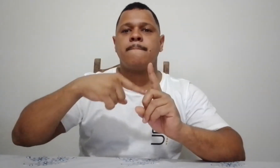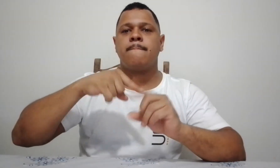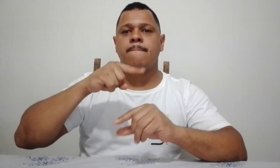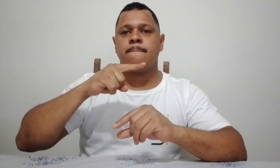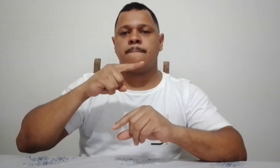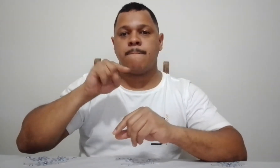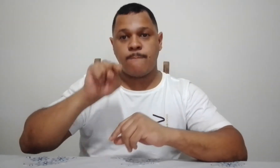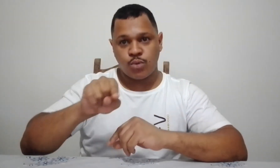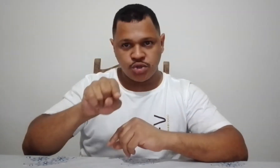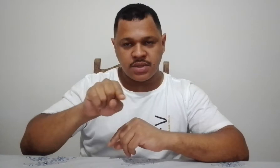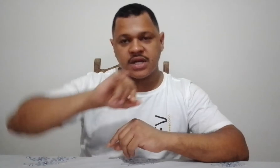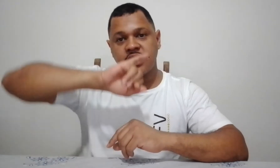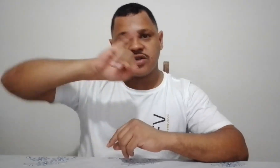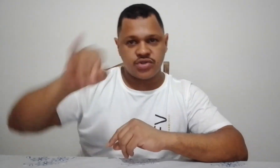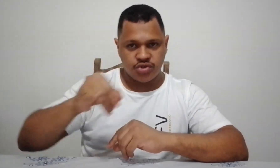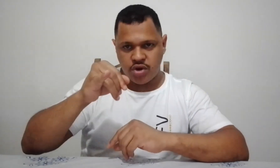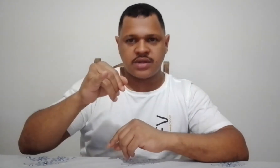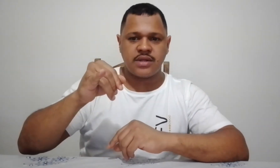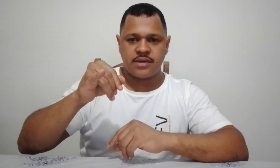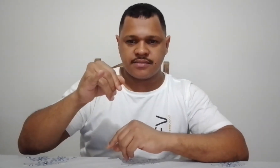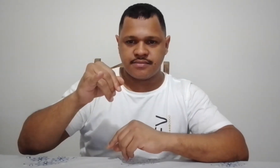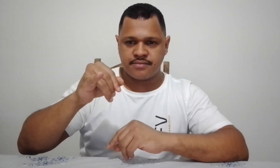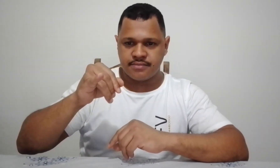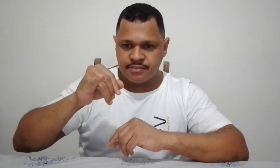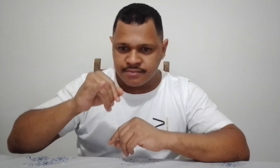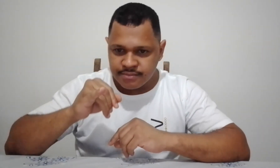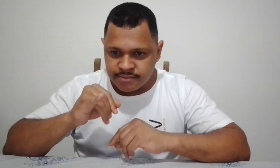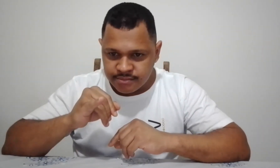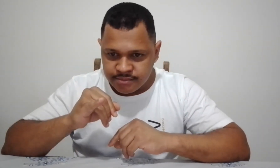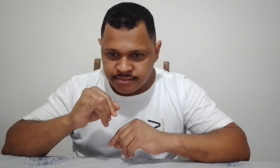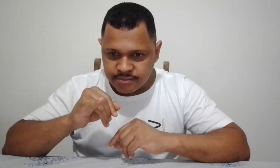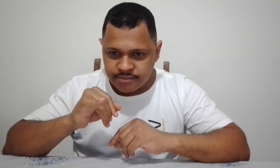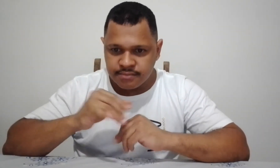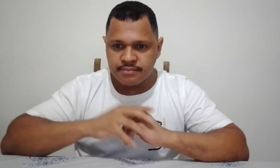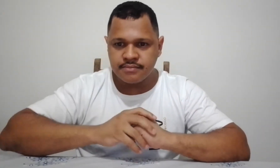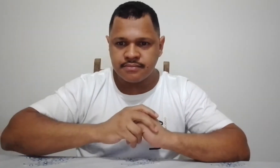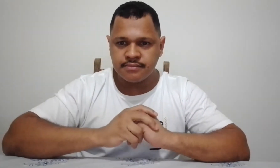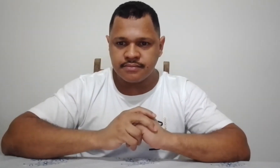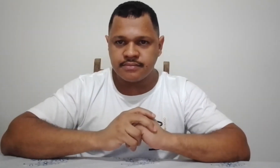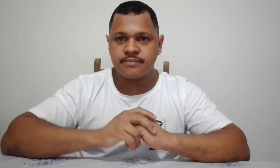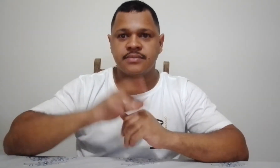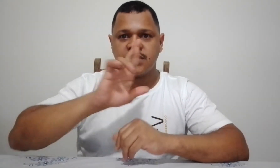elevado a jθ. Nós temos aqui Rm, fase θ,